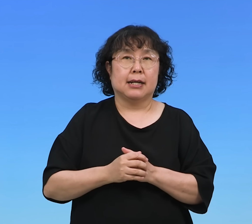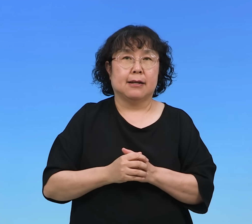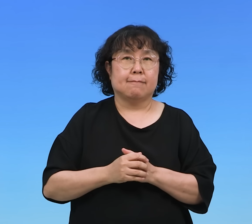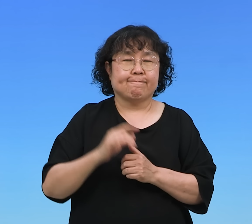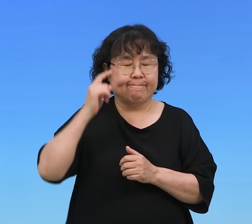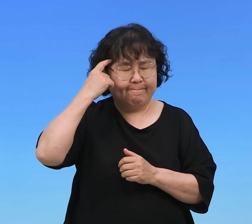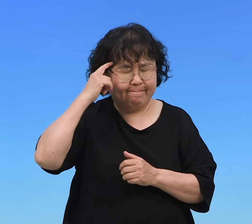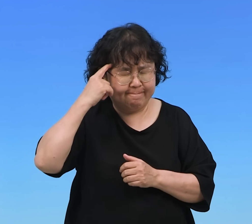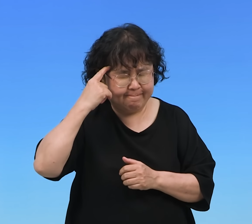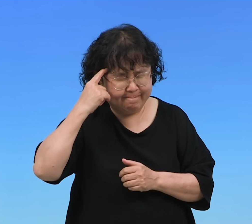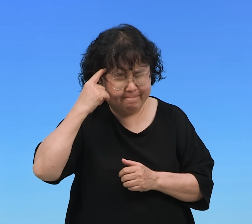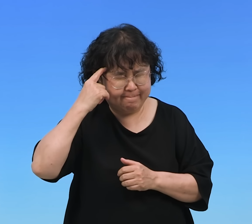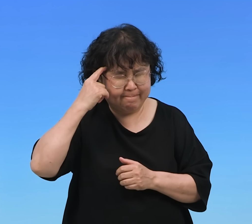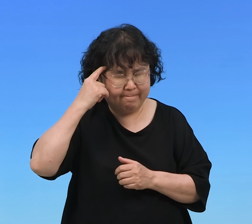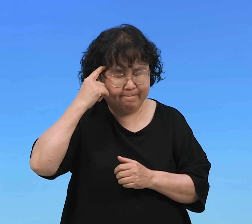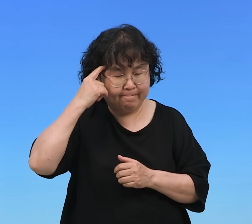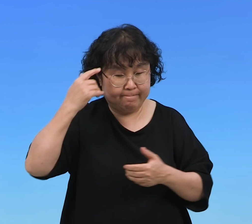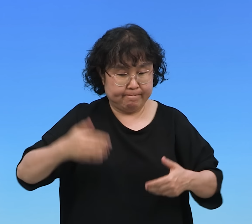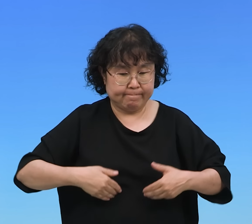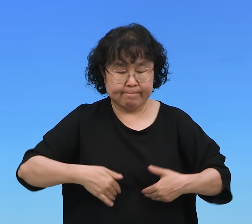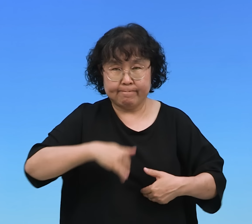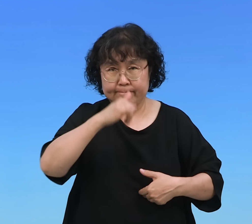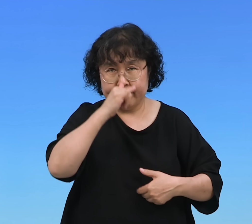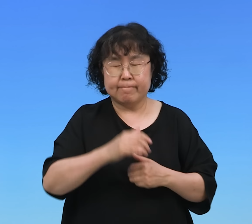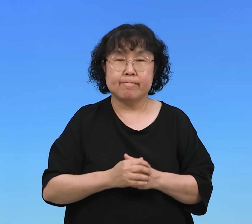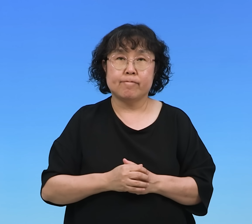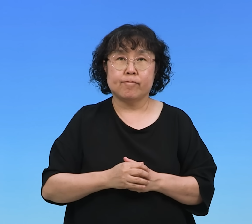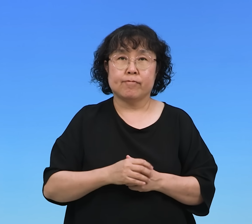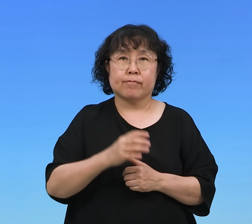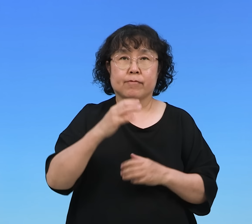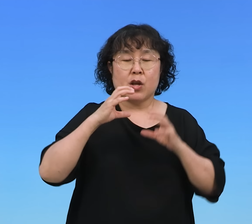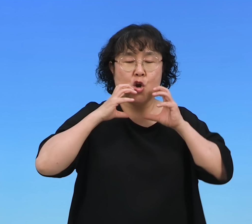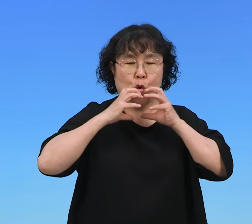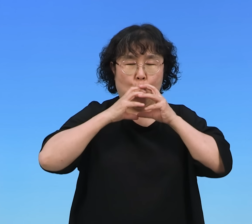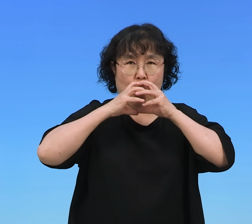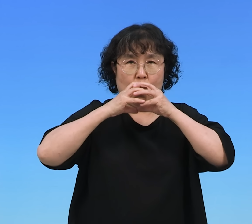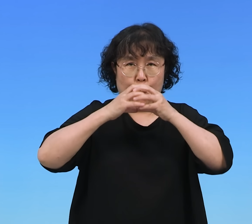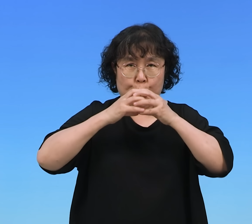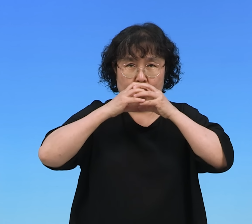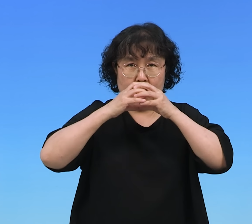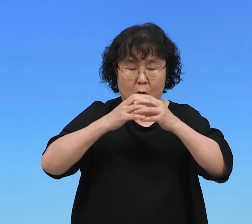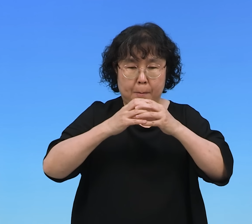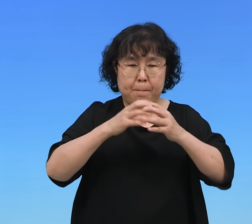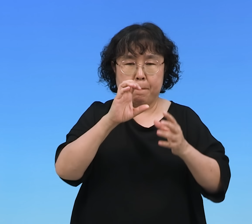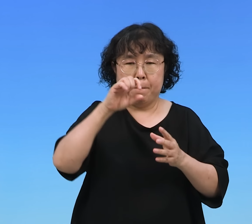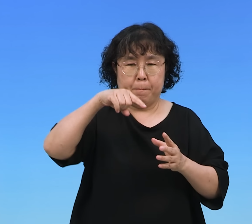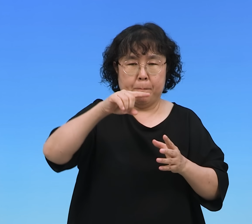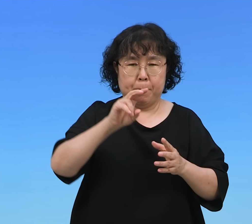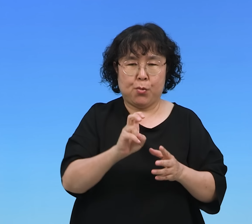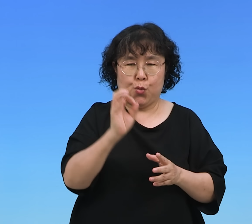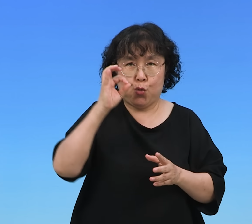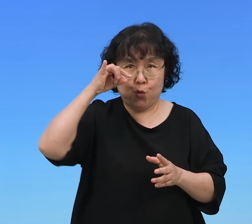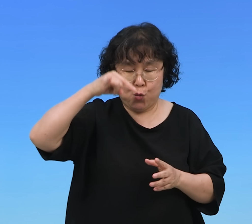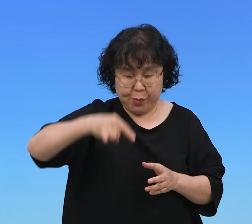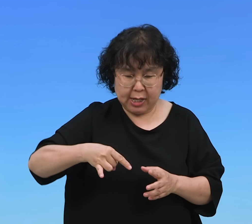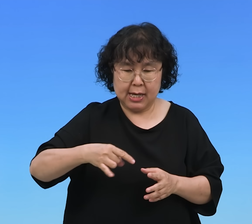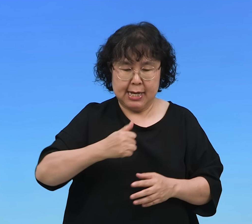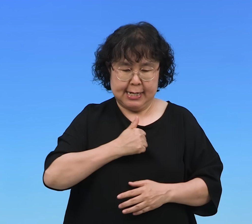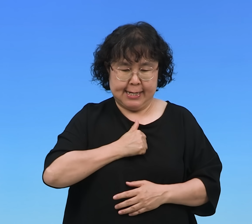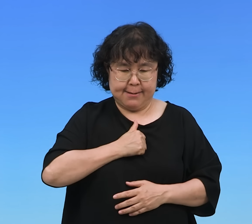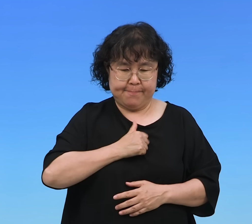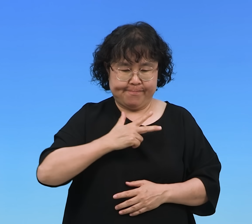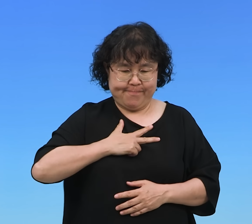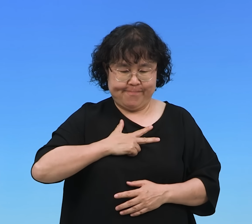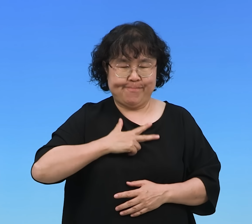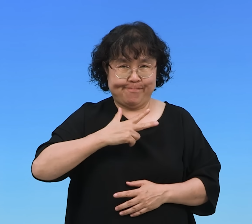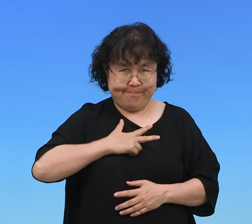이 디그니티, 위엄, 품위, 자존감 이걸 놓쳐버리면 다 놓치는 거예요. 그래서 제가 늘